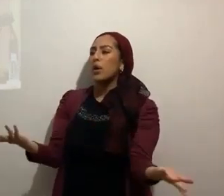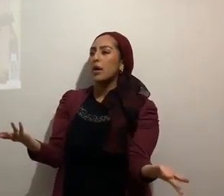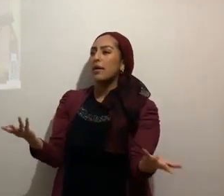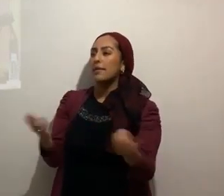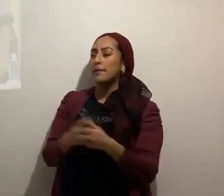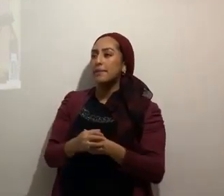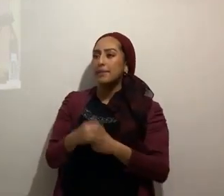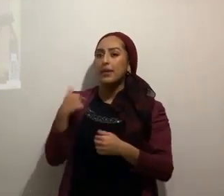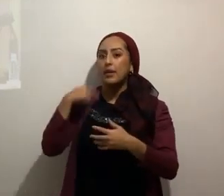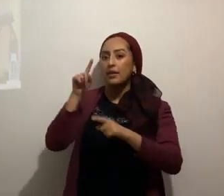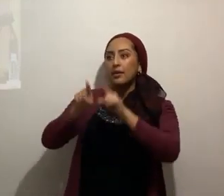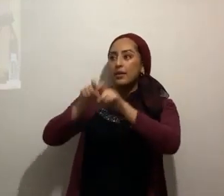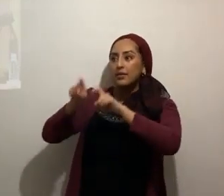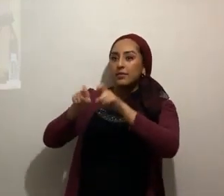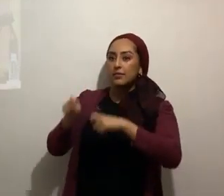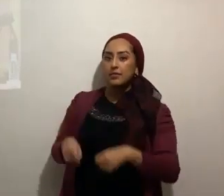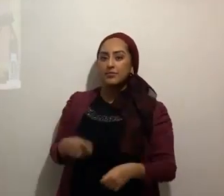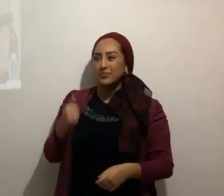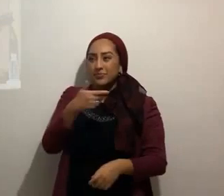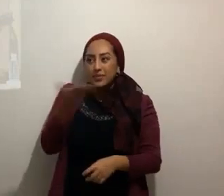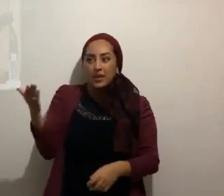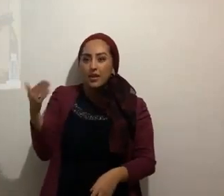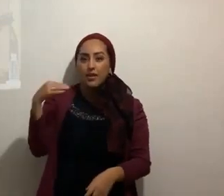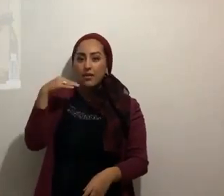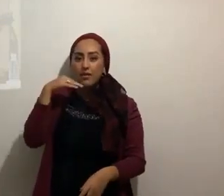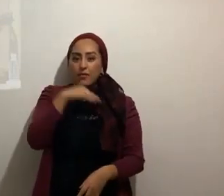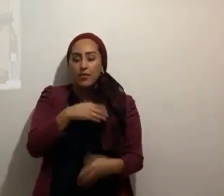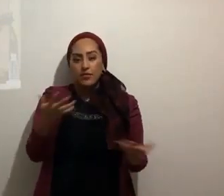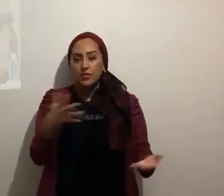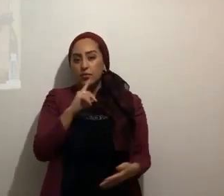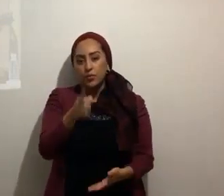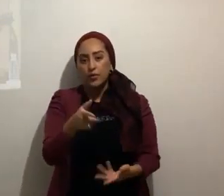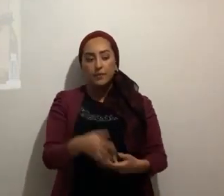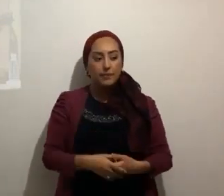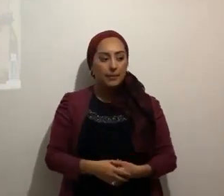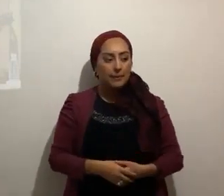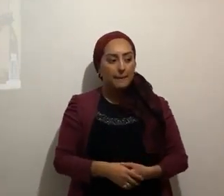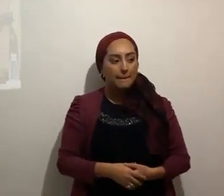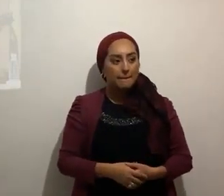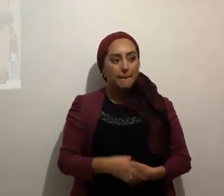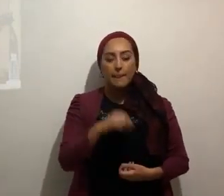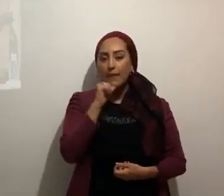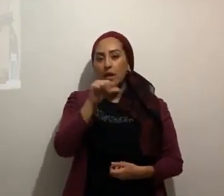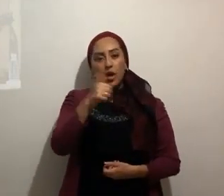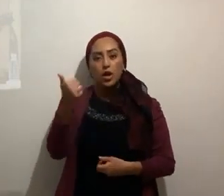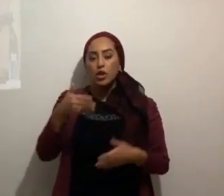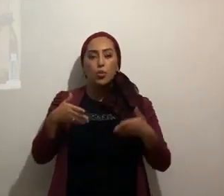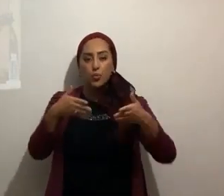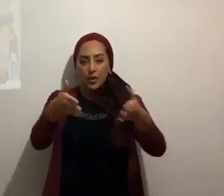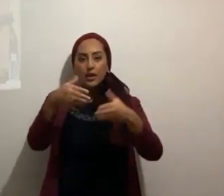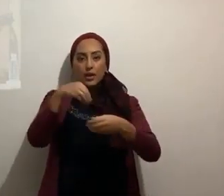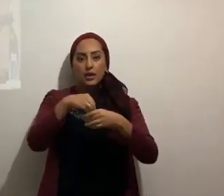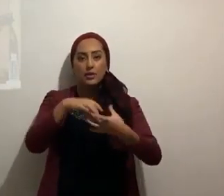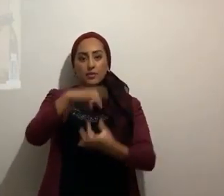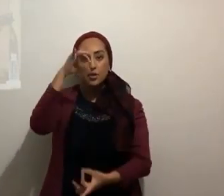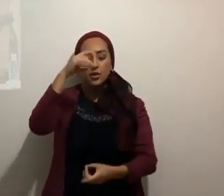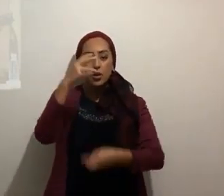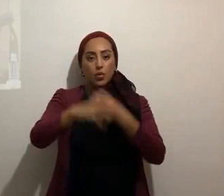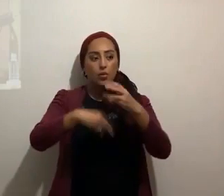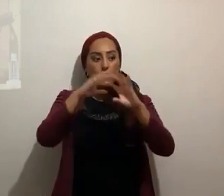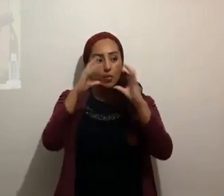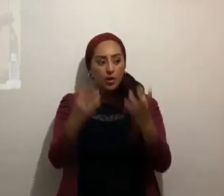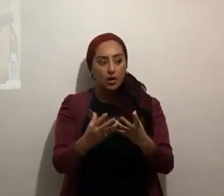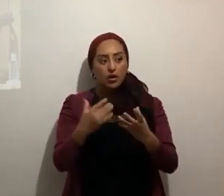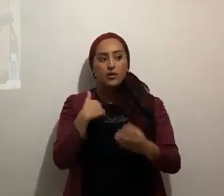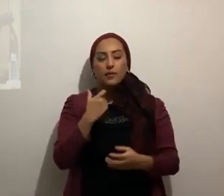llevado a los pies de Yahshua? Puros payasos, hermanos, o sea, la verdad. Entonces, no hay otra forma en el mundo espiritual